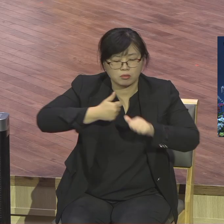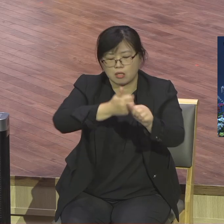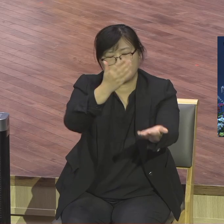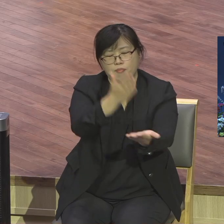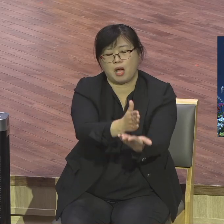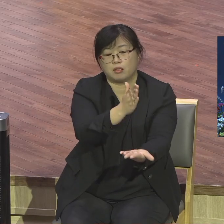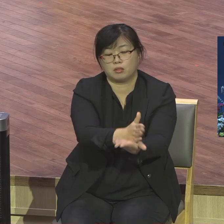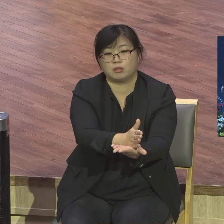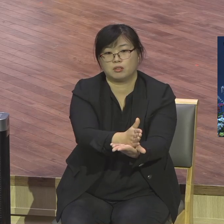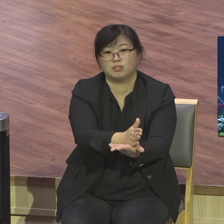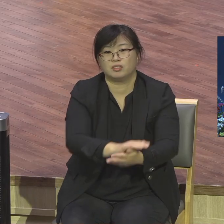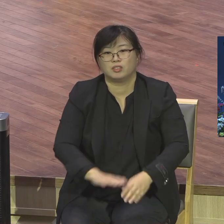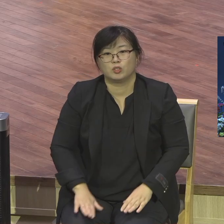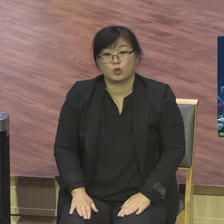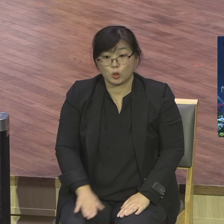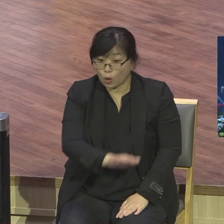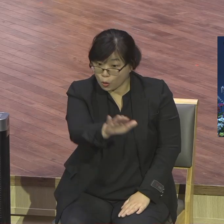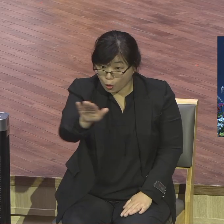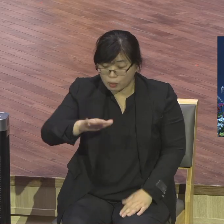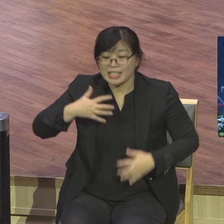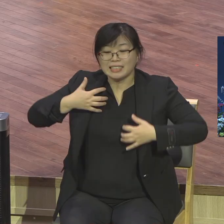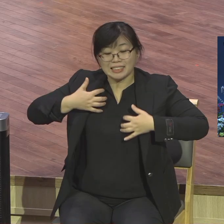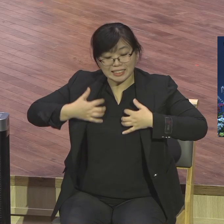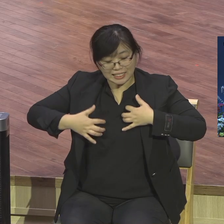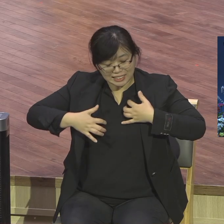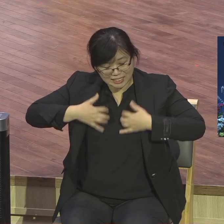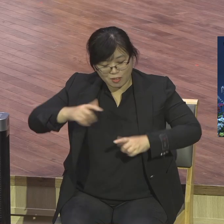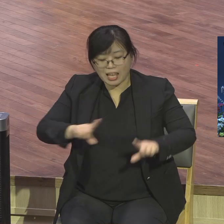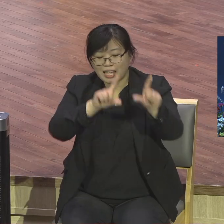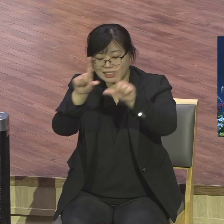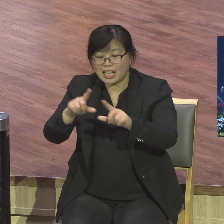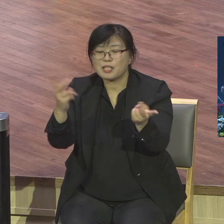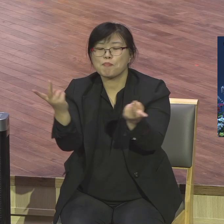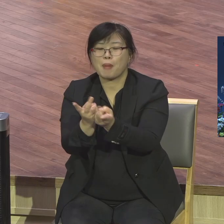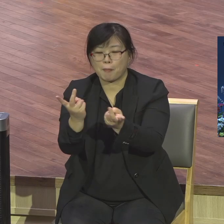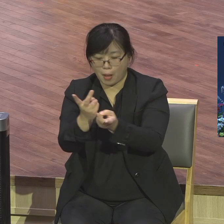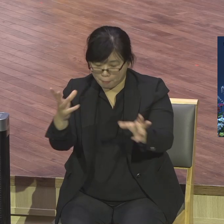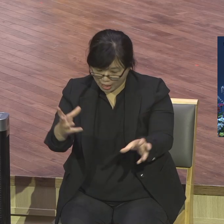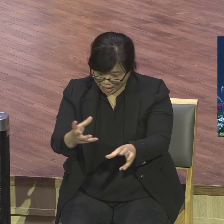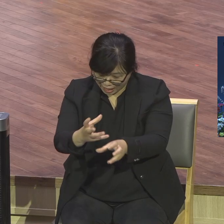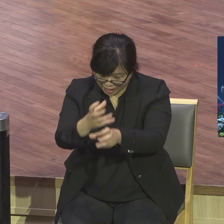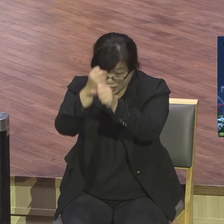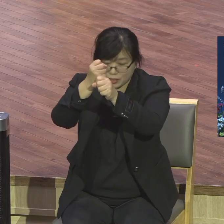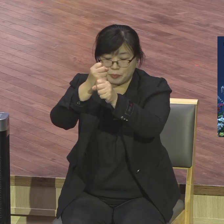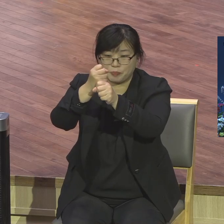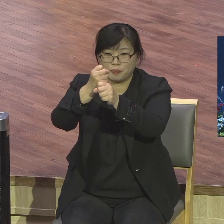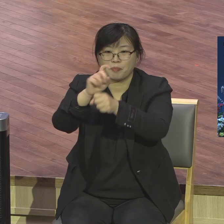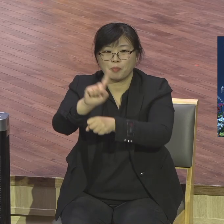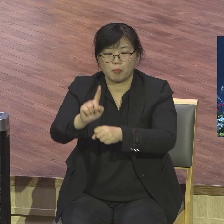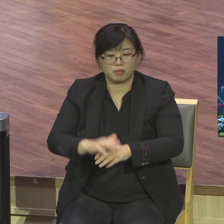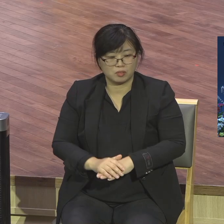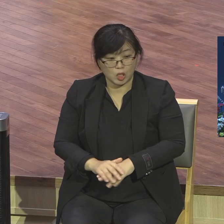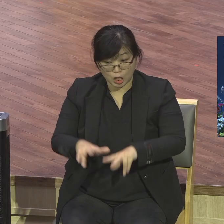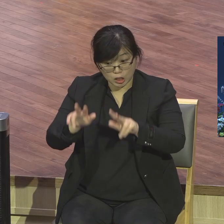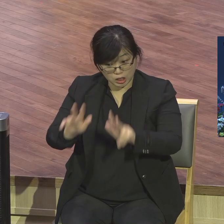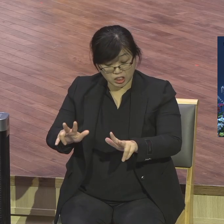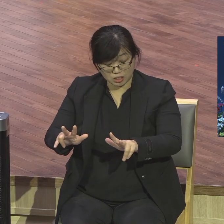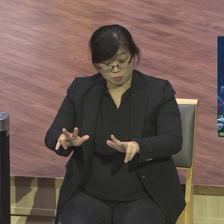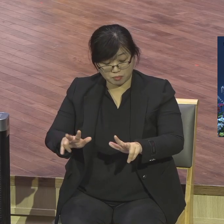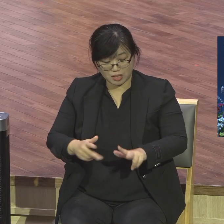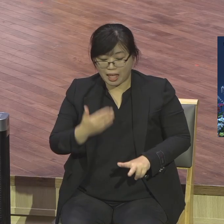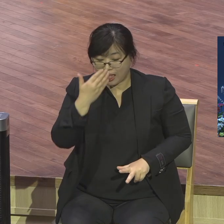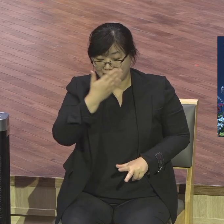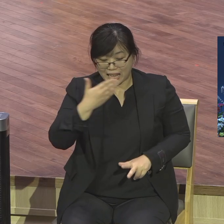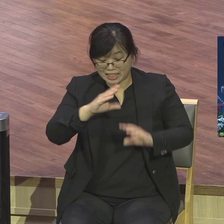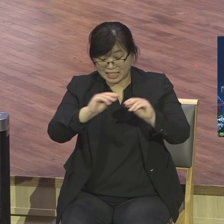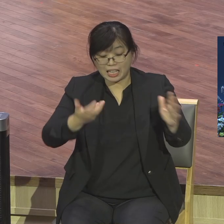비결을 핵심적으로 요약한 말씀이 각기 자기 소견에 오른 대로 사는 것이